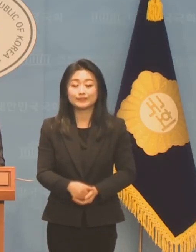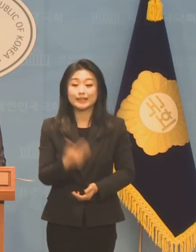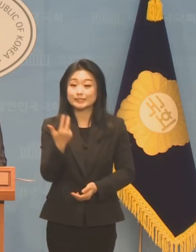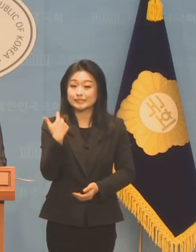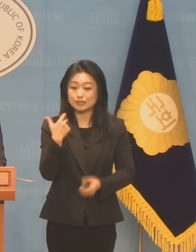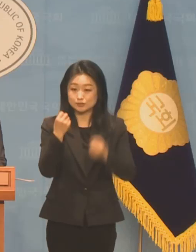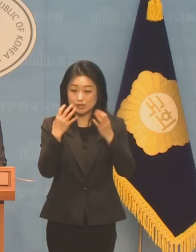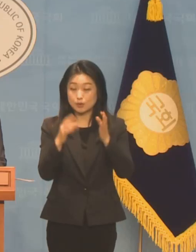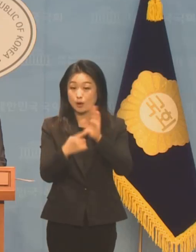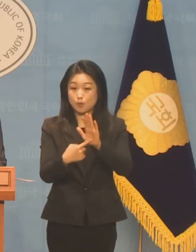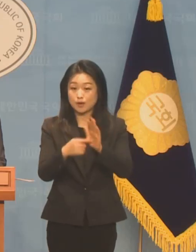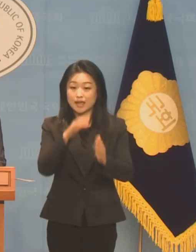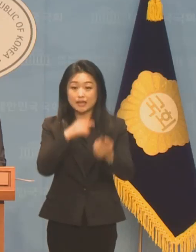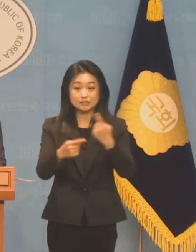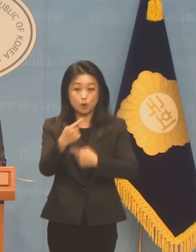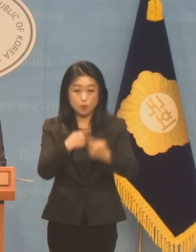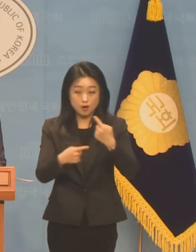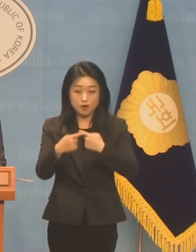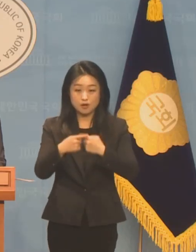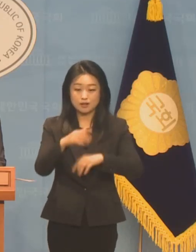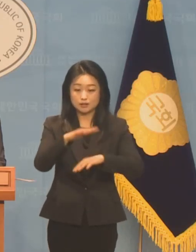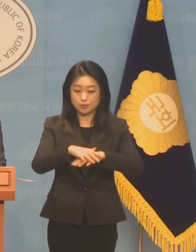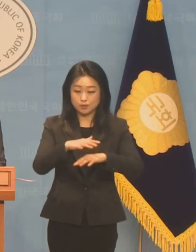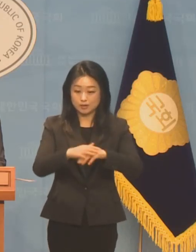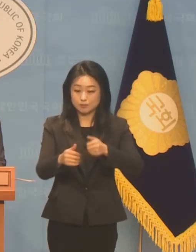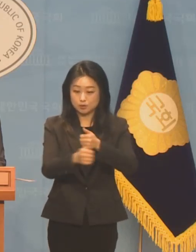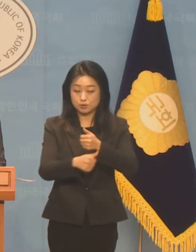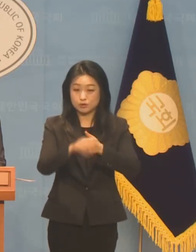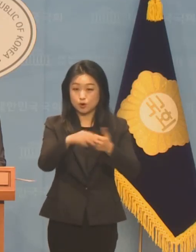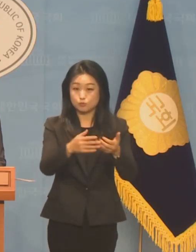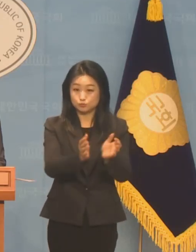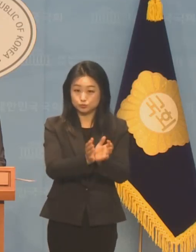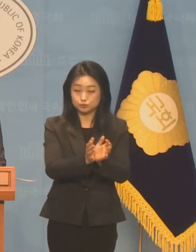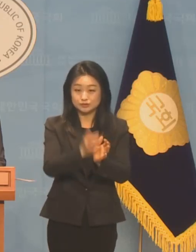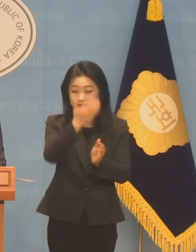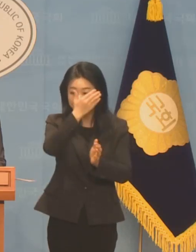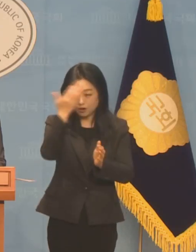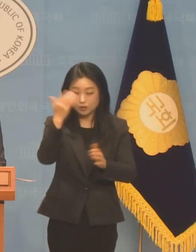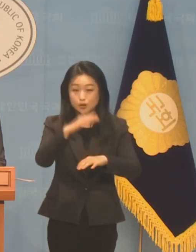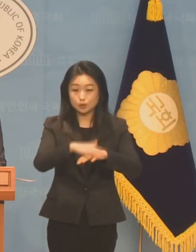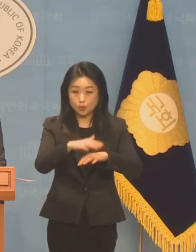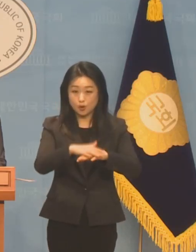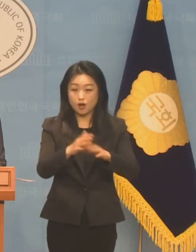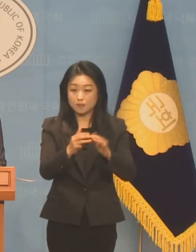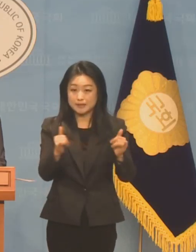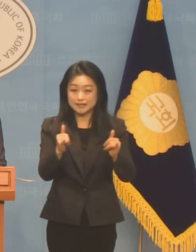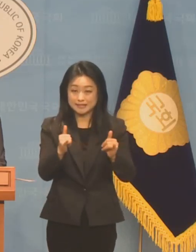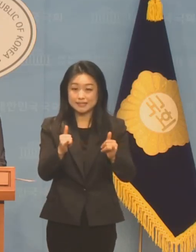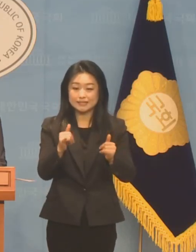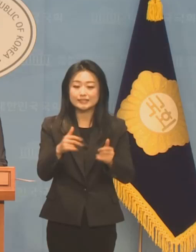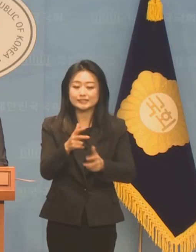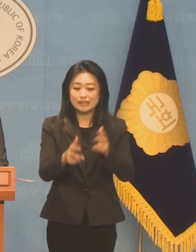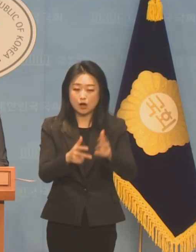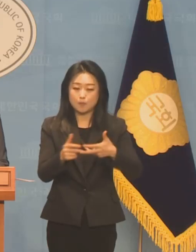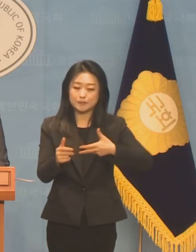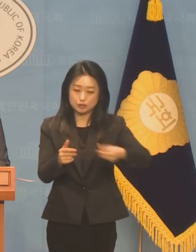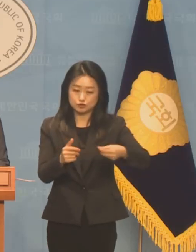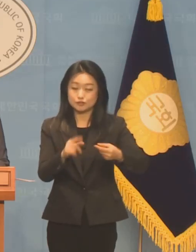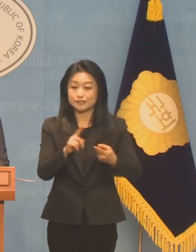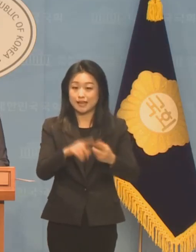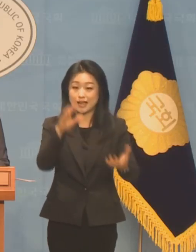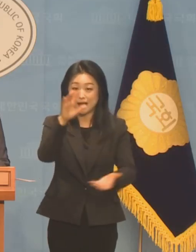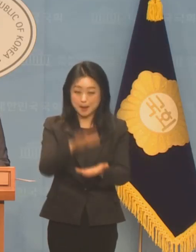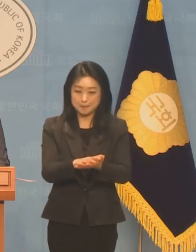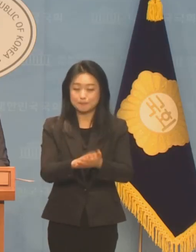지난주 새롭게 공개된 청원은 농림축산식품부 청렴농업인 영농 정착 지원 사업 대출에 관한 청원 등